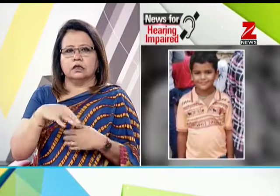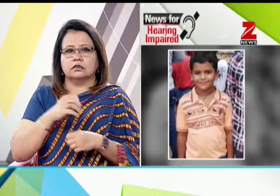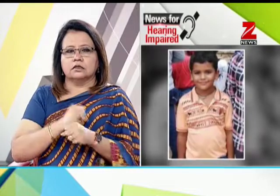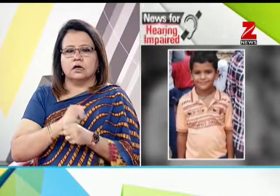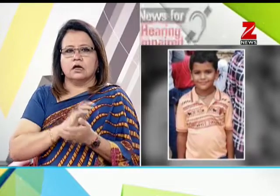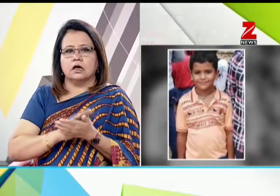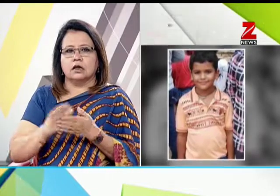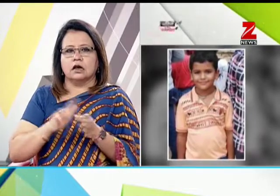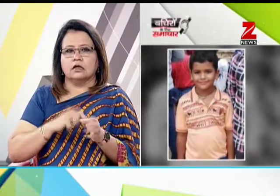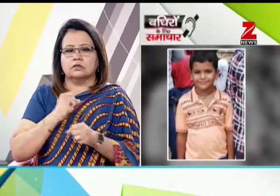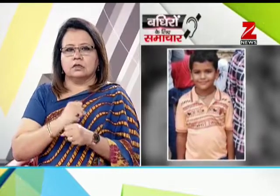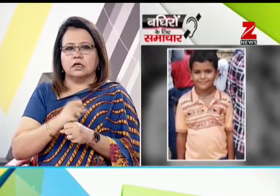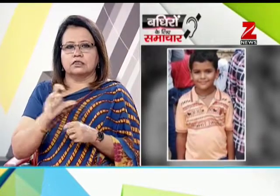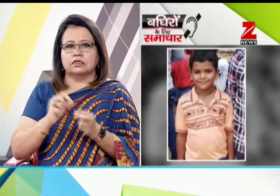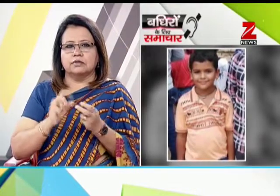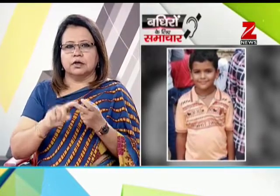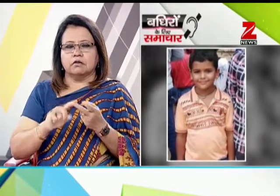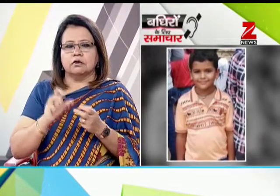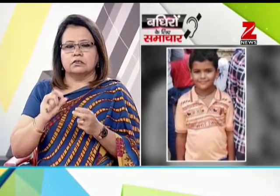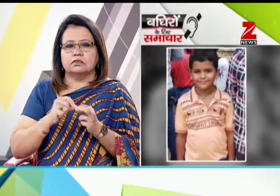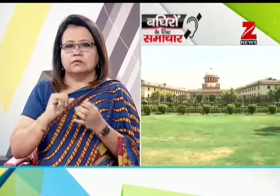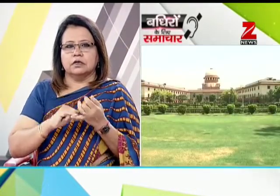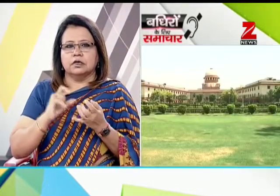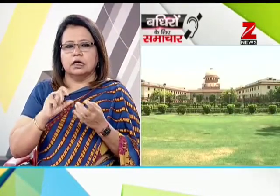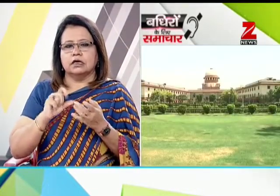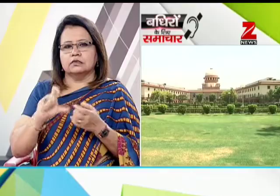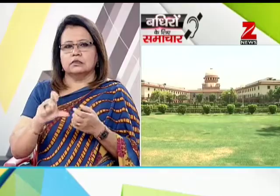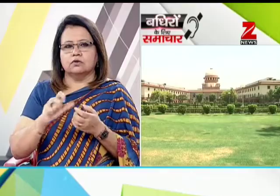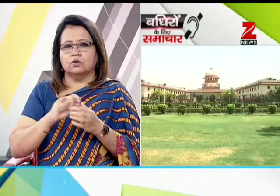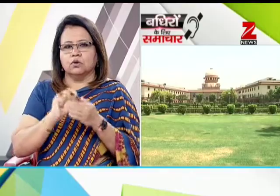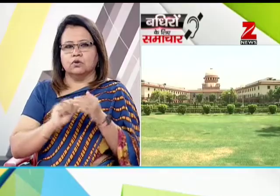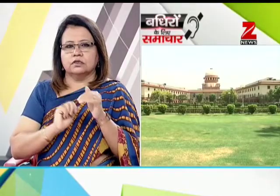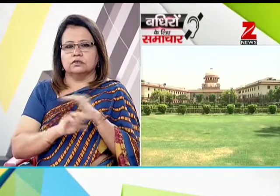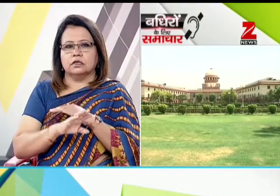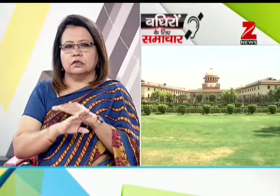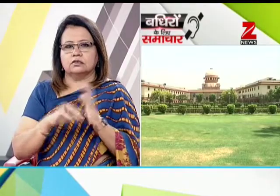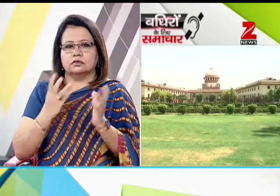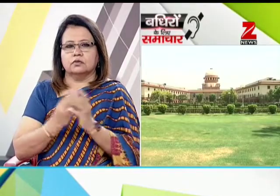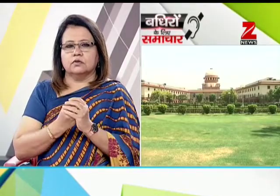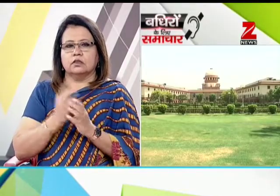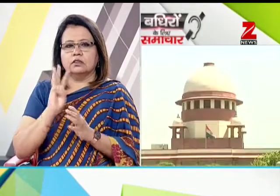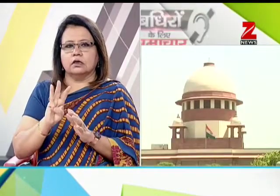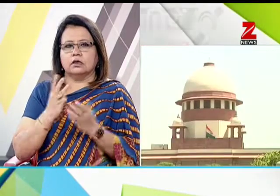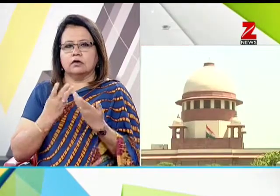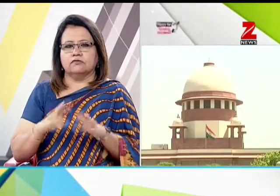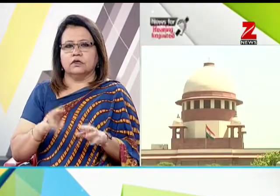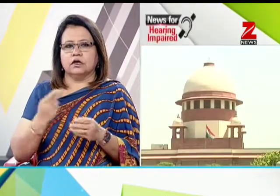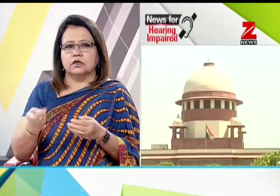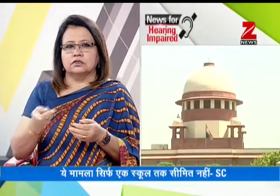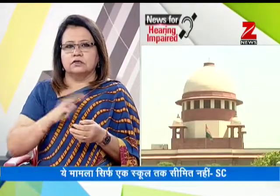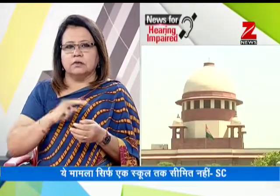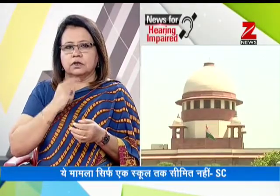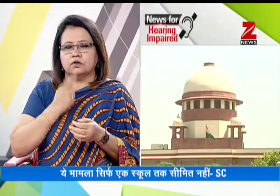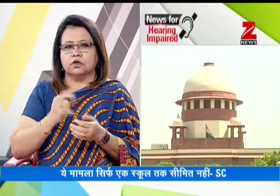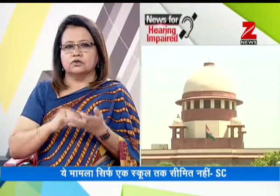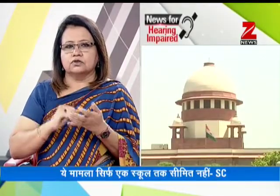सरकार, हरियाणा सरकार, सीबीआई और सीबीएसई को नोटिस जारी किया। सभी पक्षों को 3 हफ्ते में नोटिस का जवाब देने को